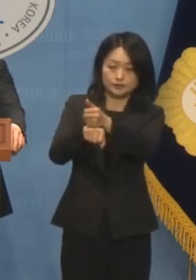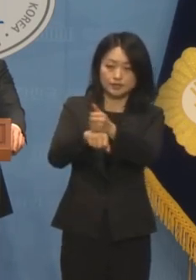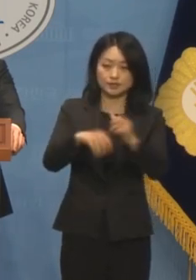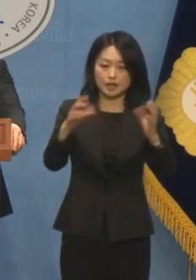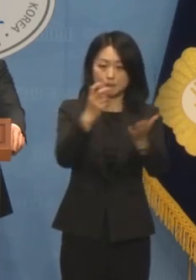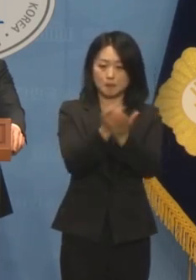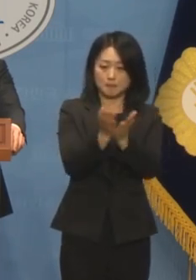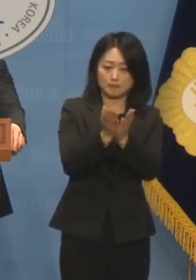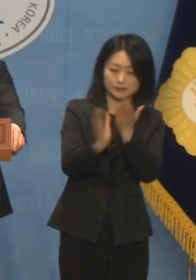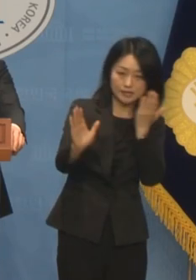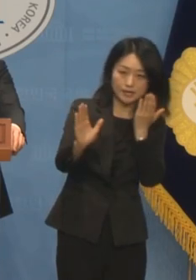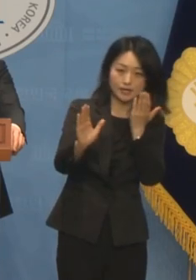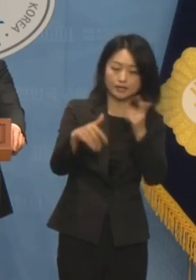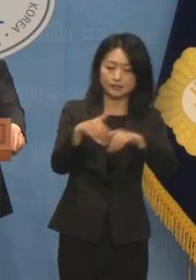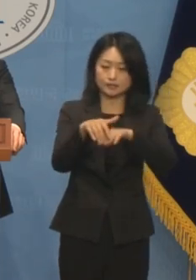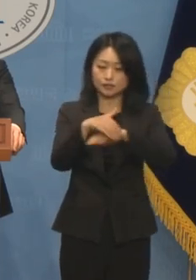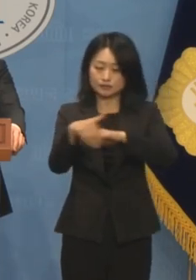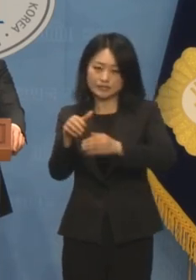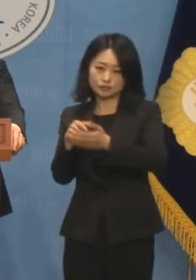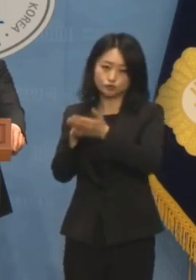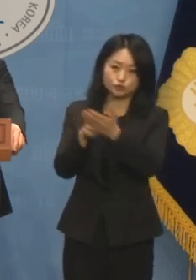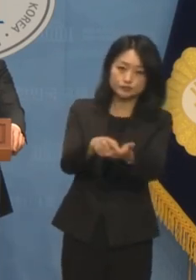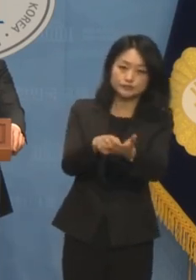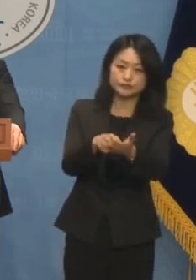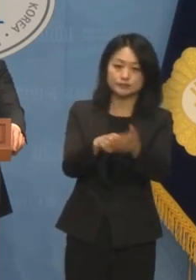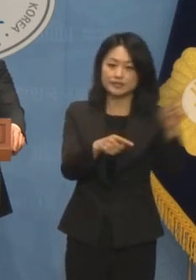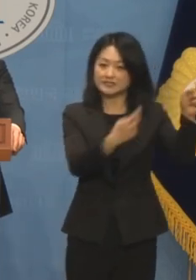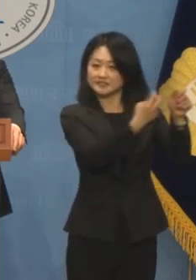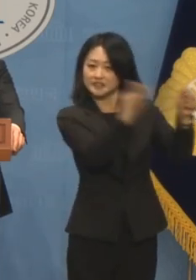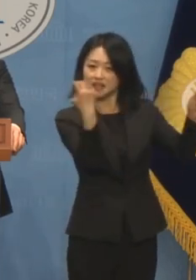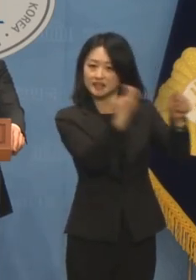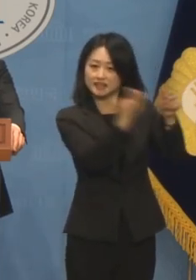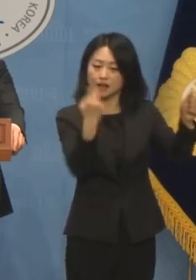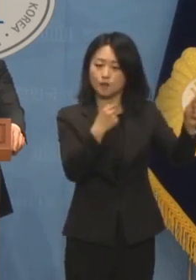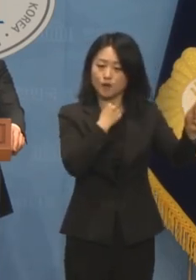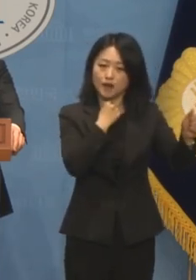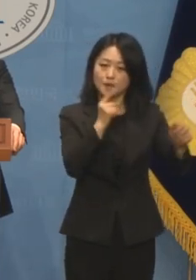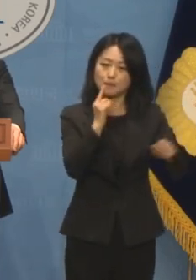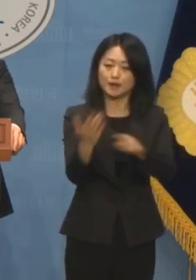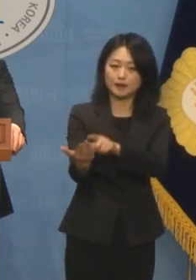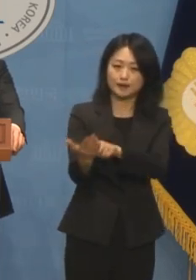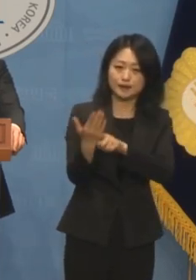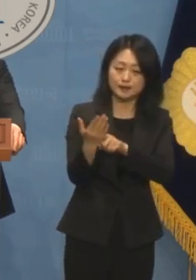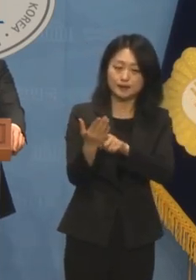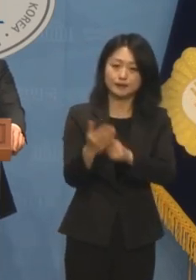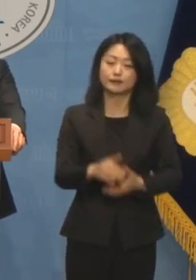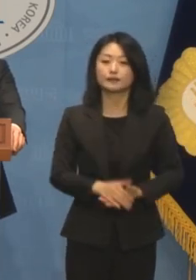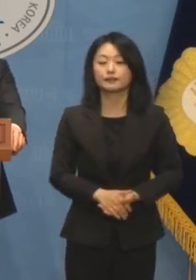발언과 정책 추진을 일삼으며 탄핵까지 반복해서 언급하는 것입니다.